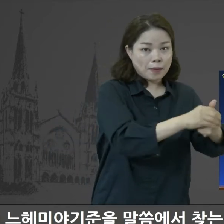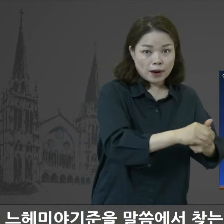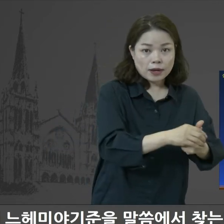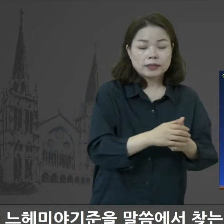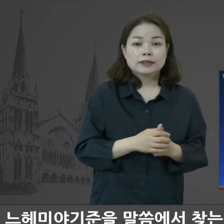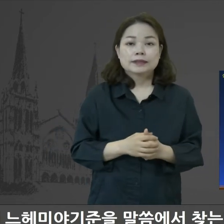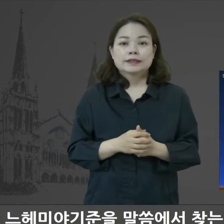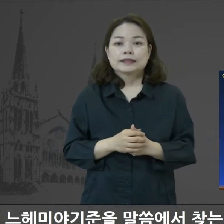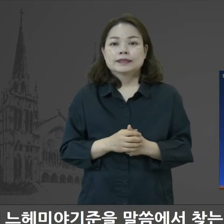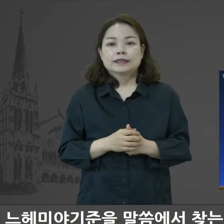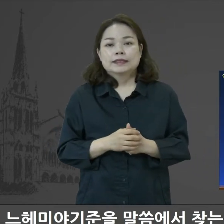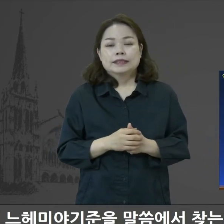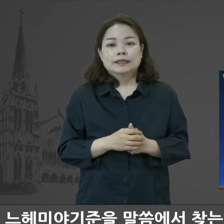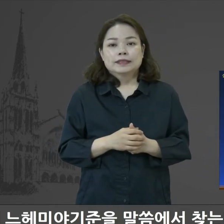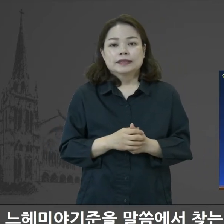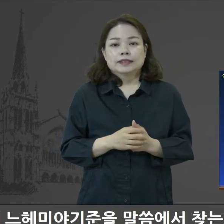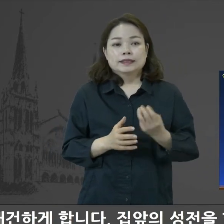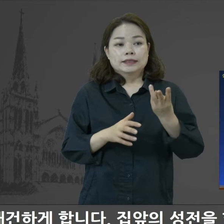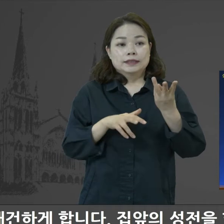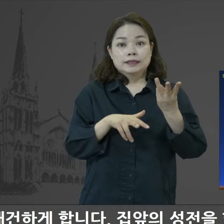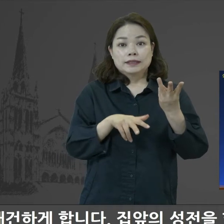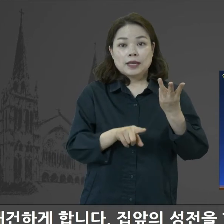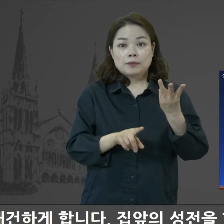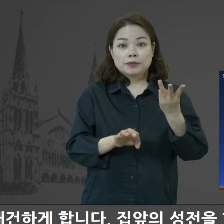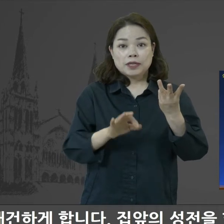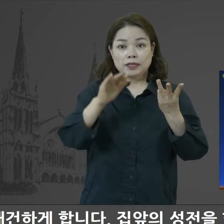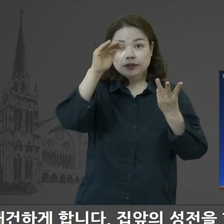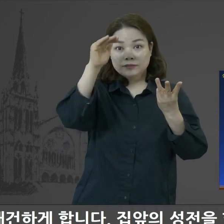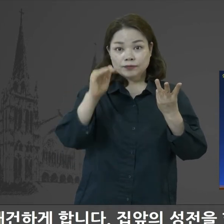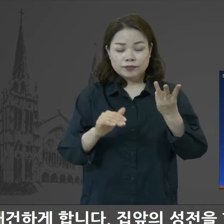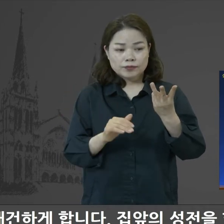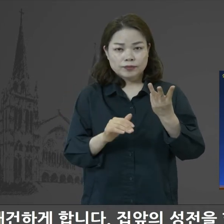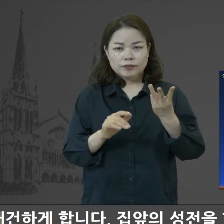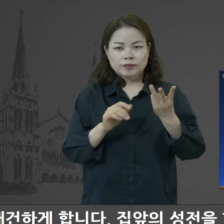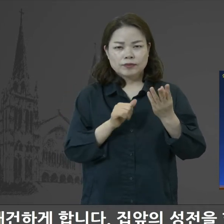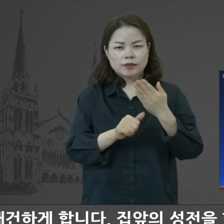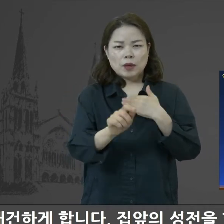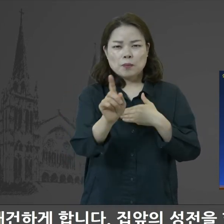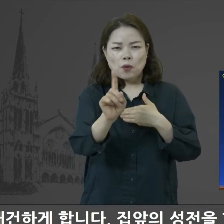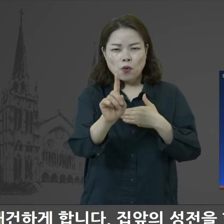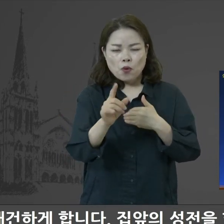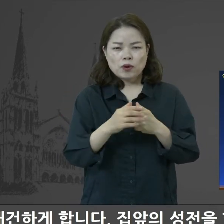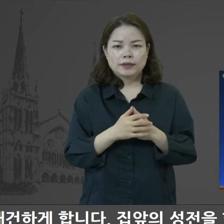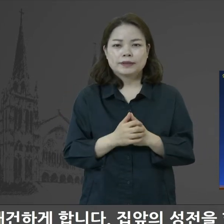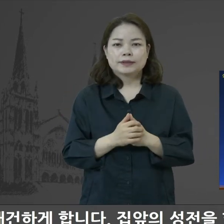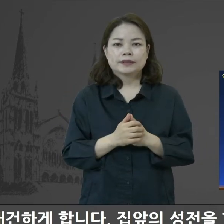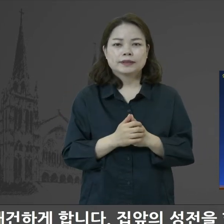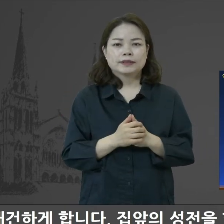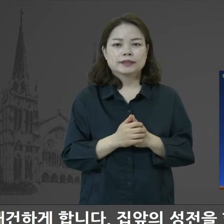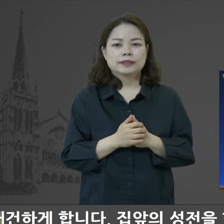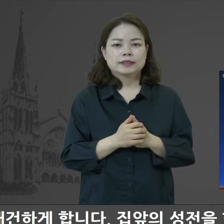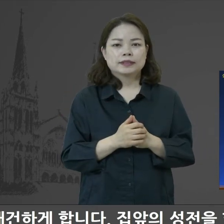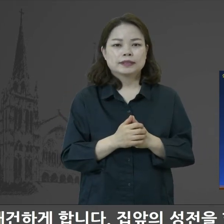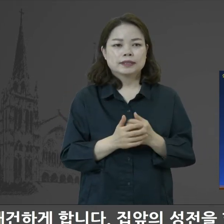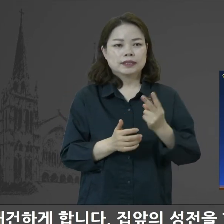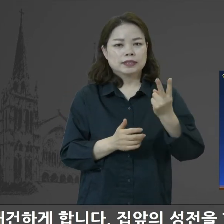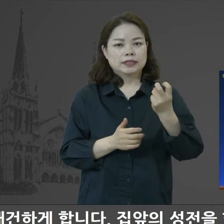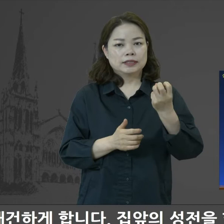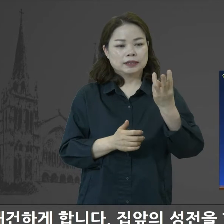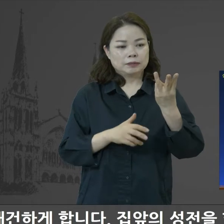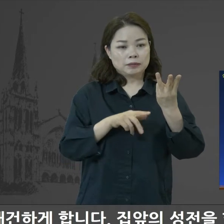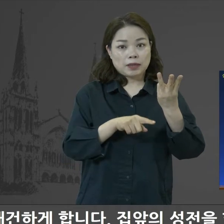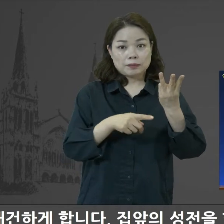이 부분은 3장 전체에 나오는데 대표적으로 몇 군데만 보도록 하겠습니다. 자, 23절을